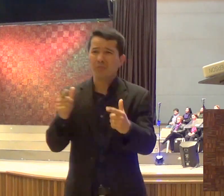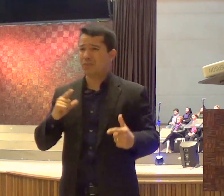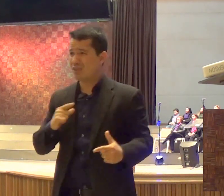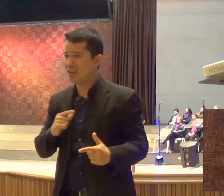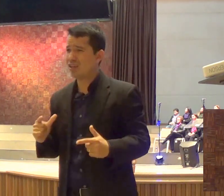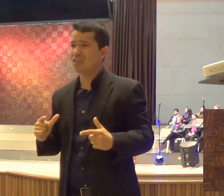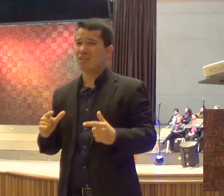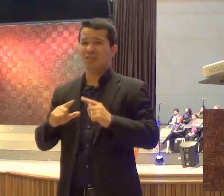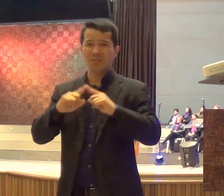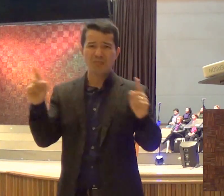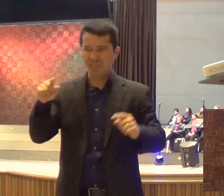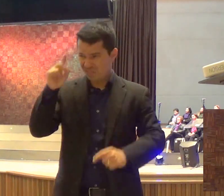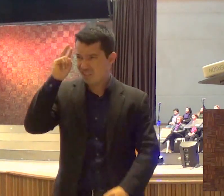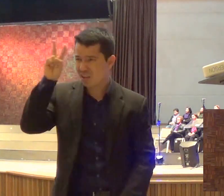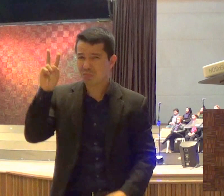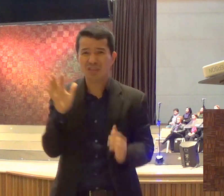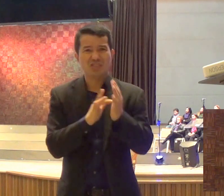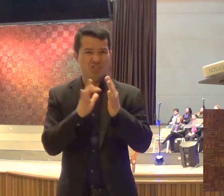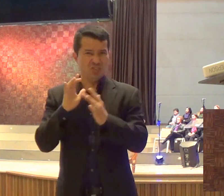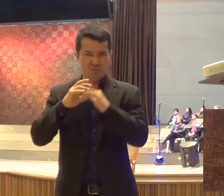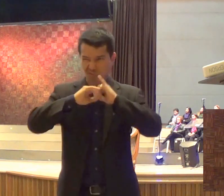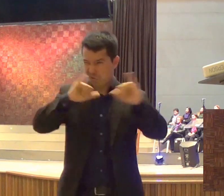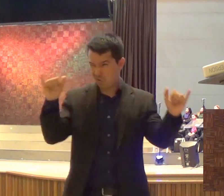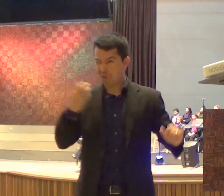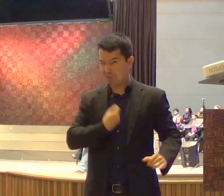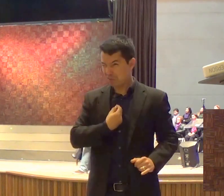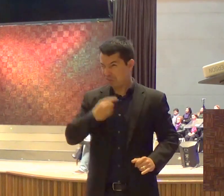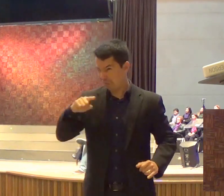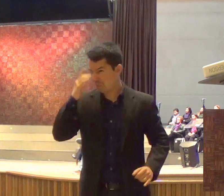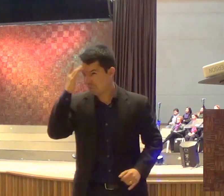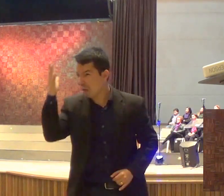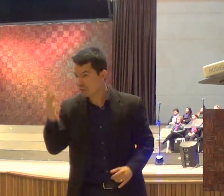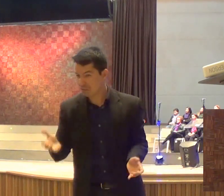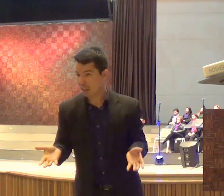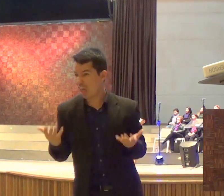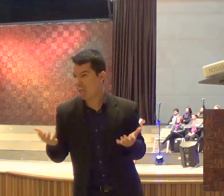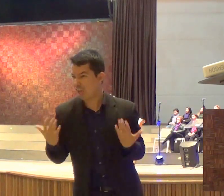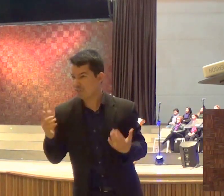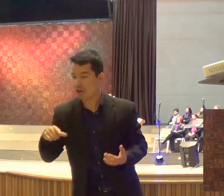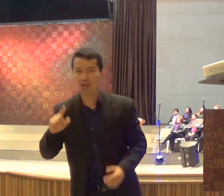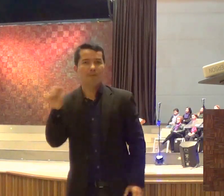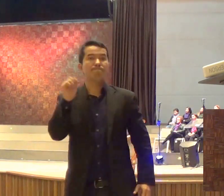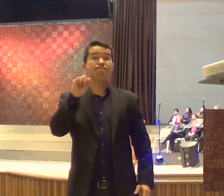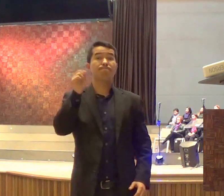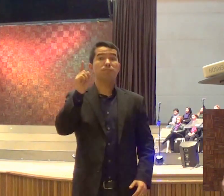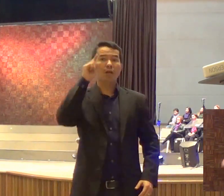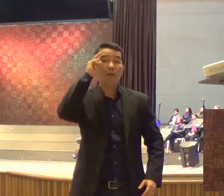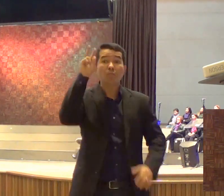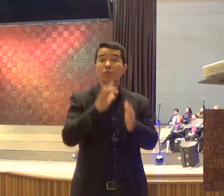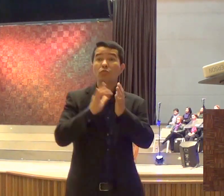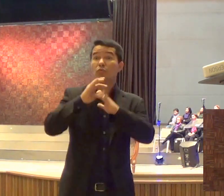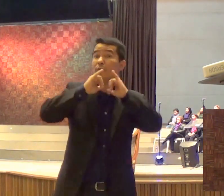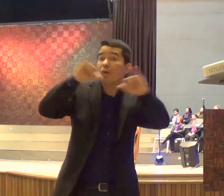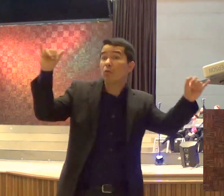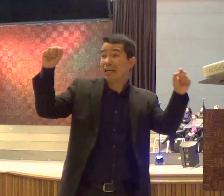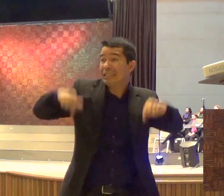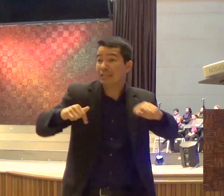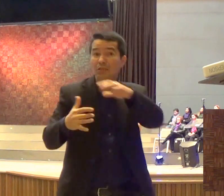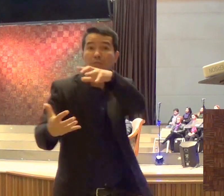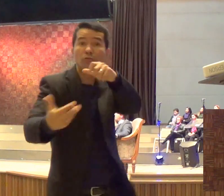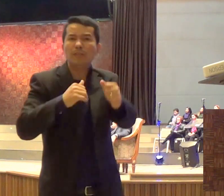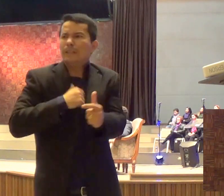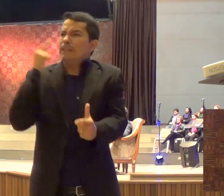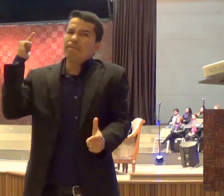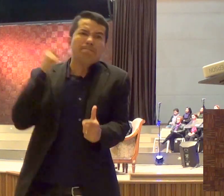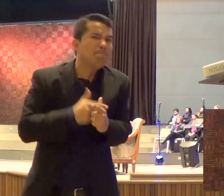e o Cristo ele não Prometeu para nós vida fácil pelo contrário ele disse que no mundo nós teríamos aflições e